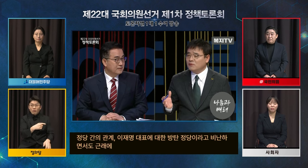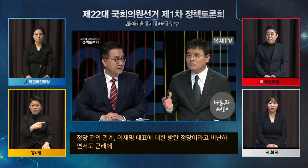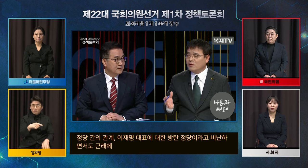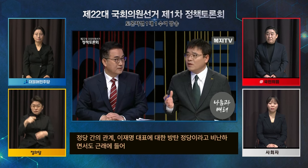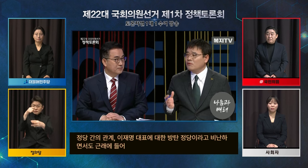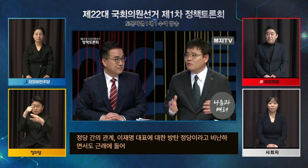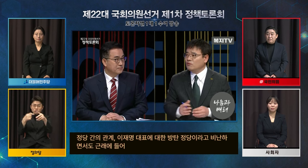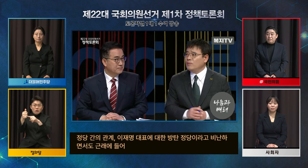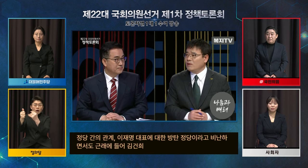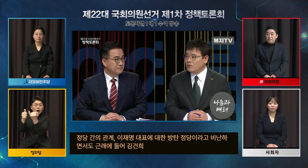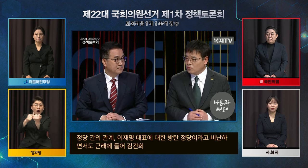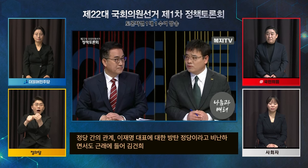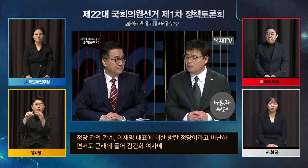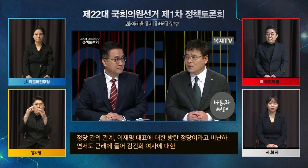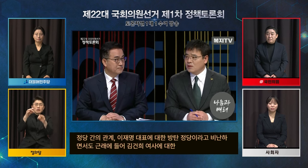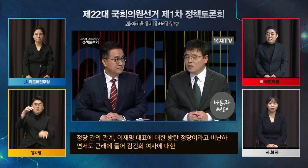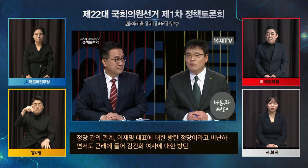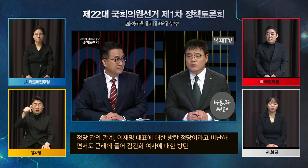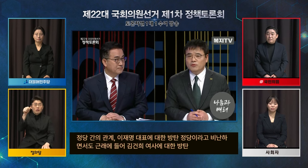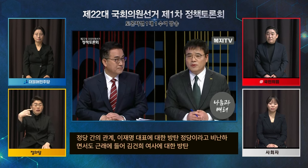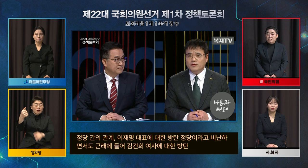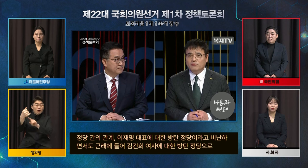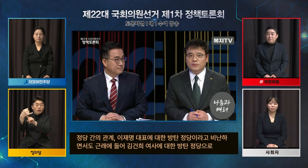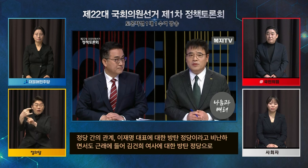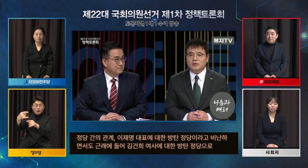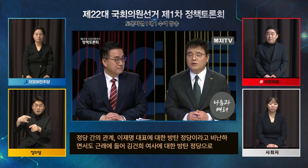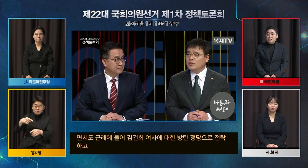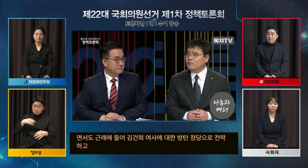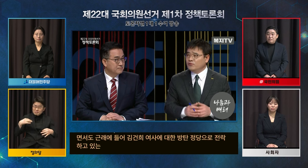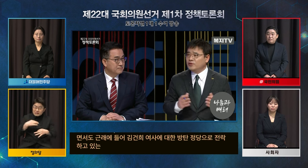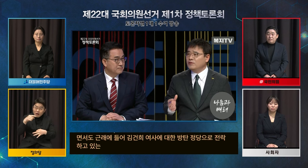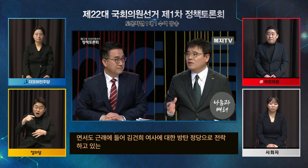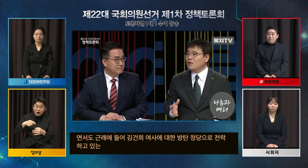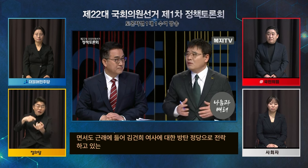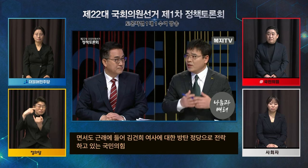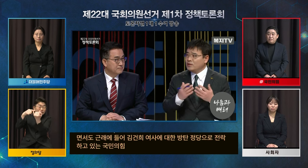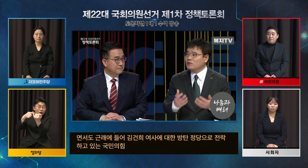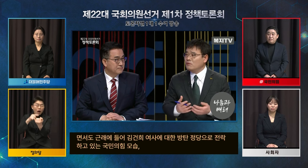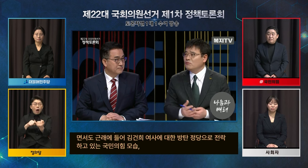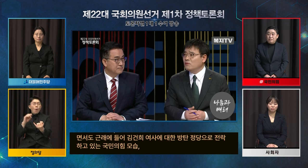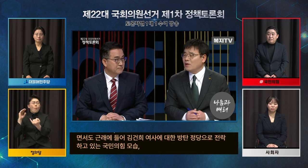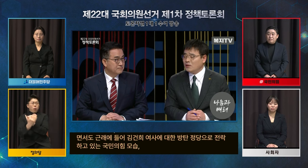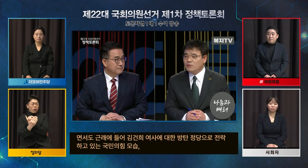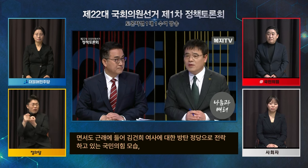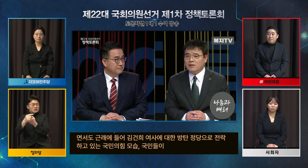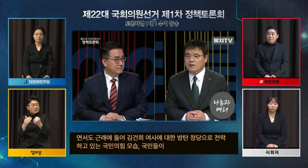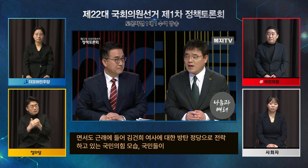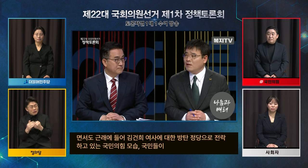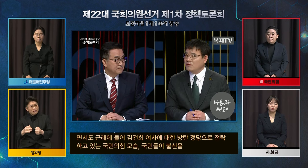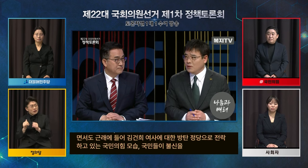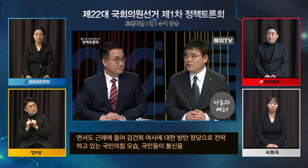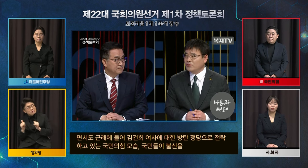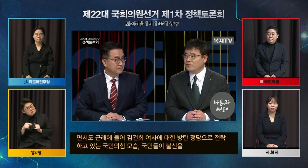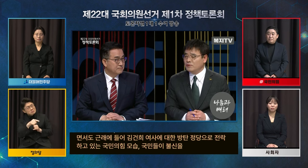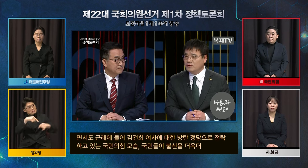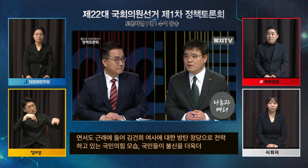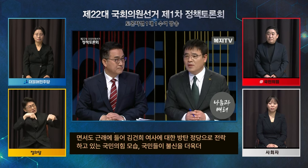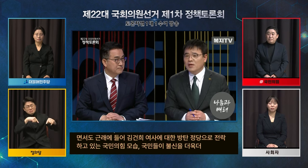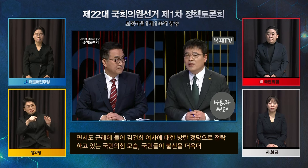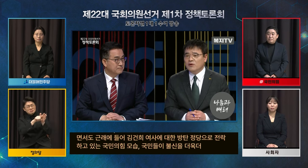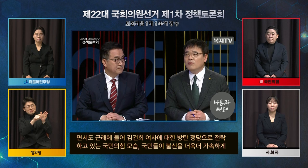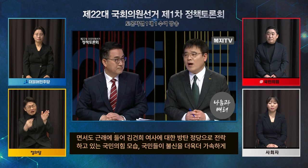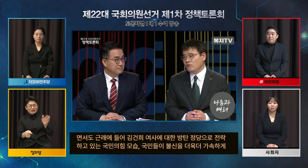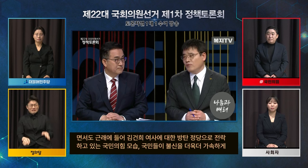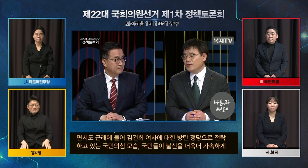방탄정당으로 전락하고 있는 국민의힘의 모습 이런 모습을 통해서 국민들이 정치에 대한 불신을 굉장히 더욱더 가속화하게 갖게 되는 것이거든요.